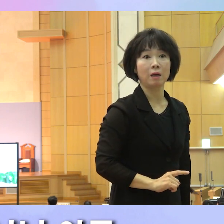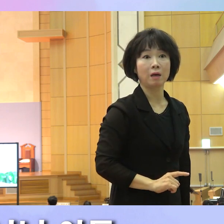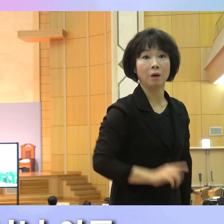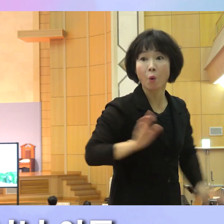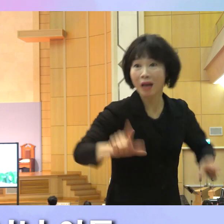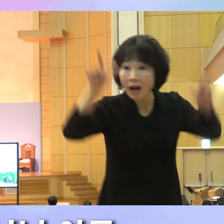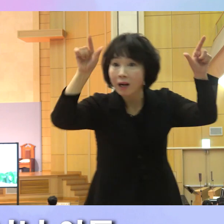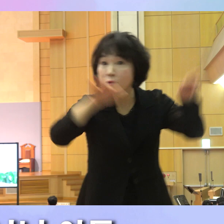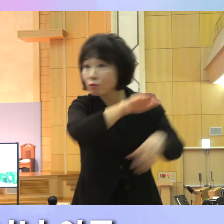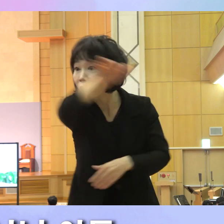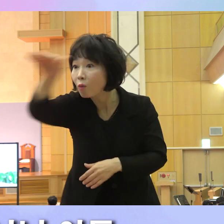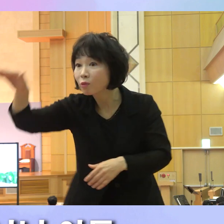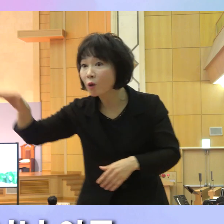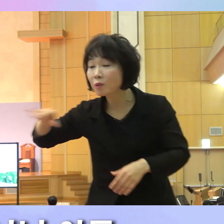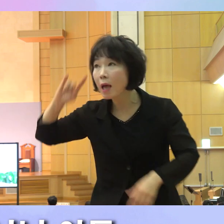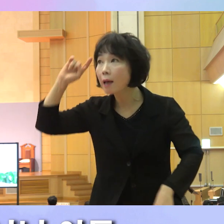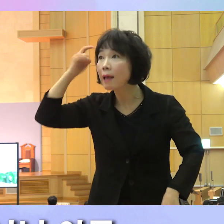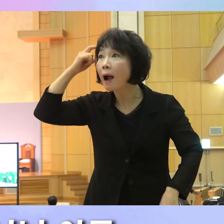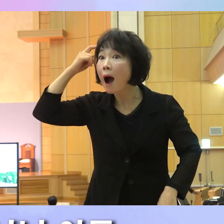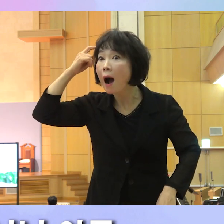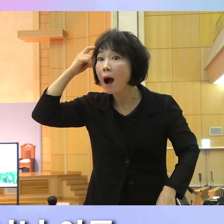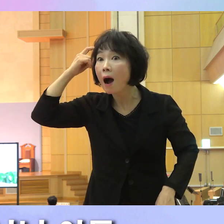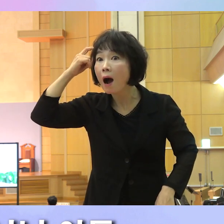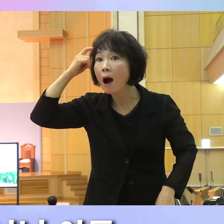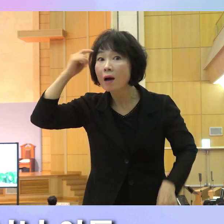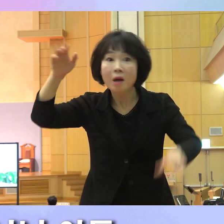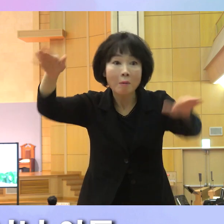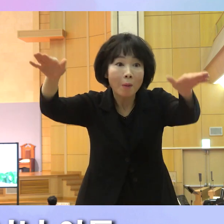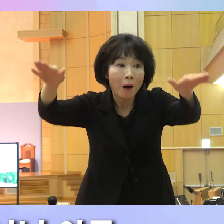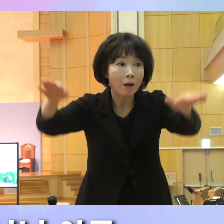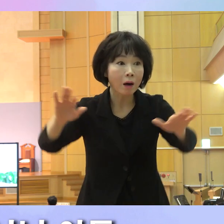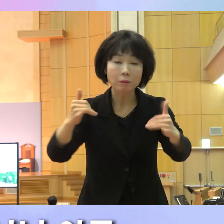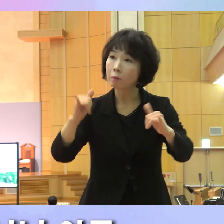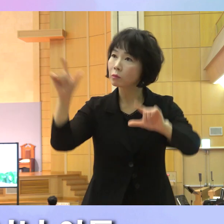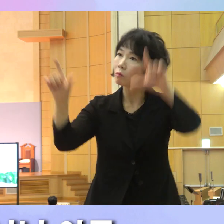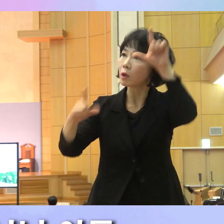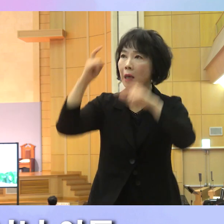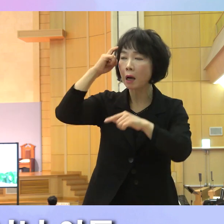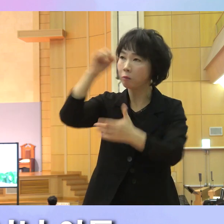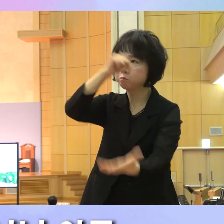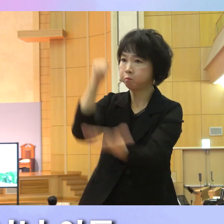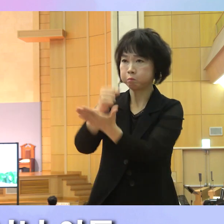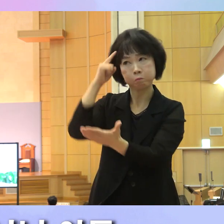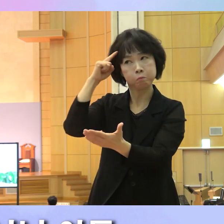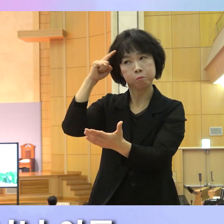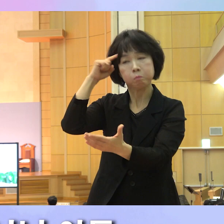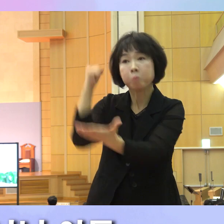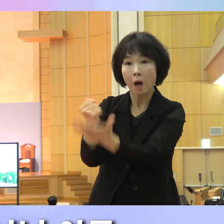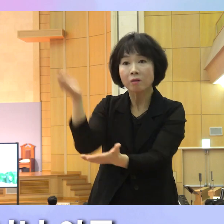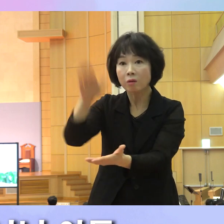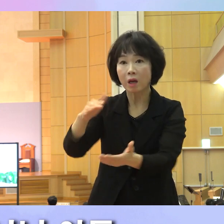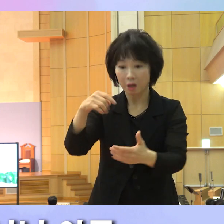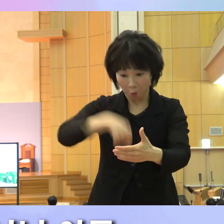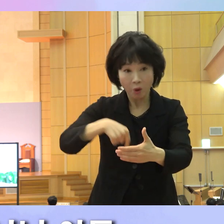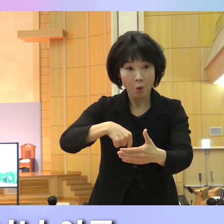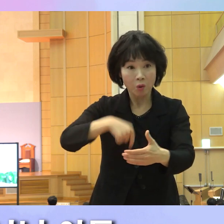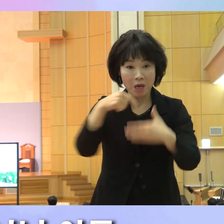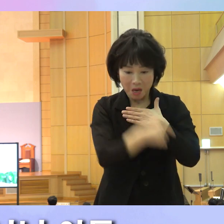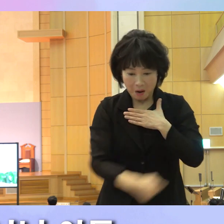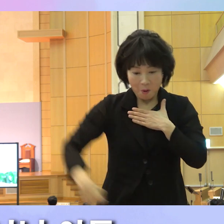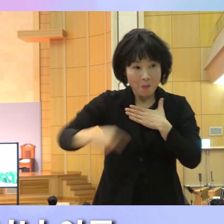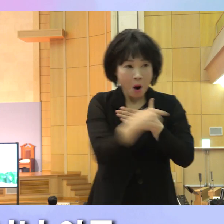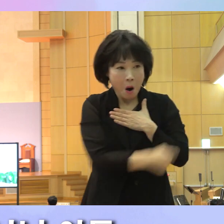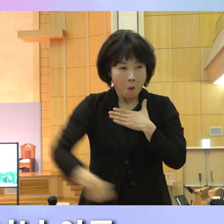우리들이 볼 때에는 생각이 소위 정상적인 것 같고 멀쩡한 것 같은데, 육신의 생각을 하게